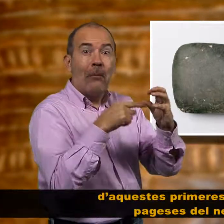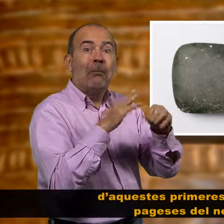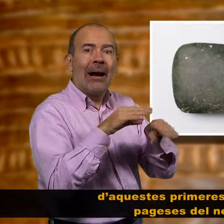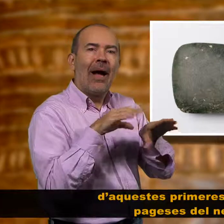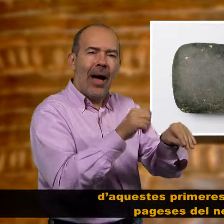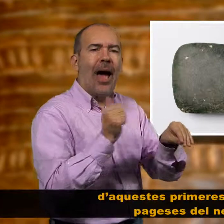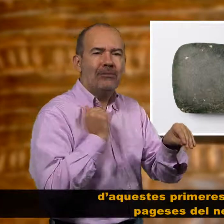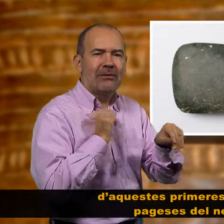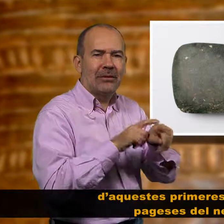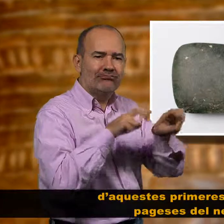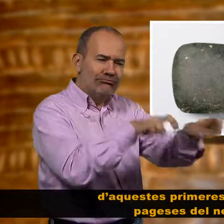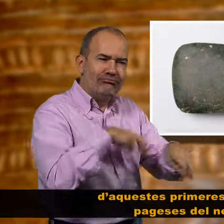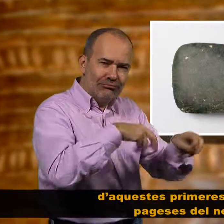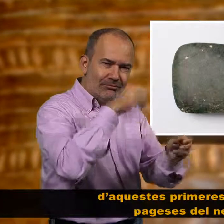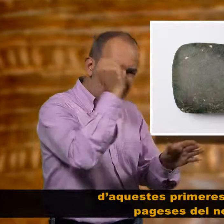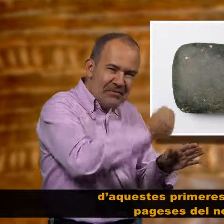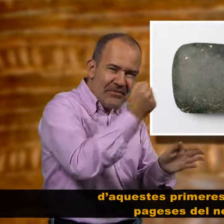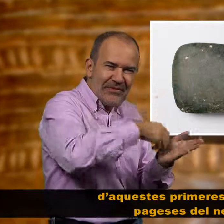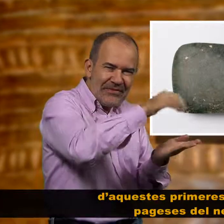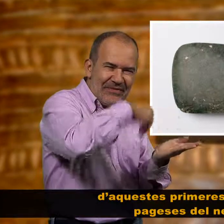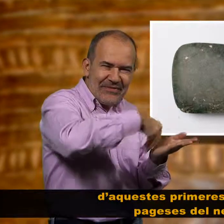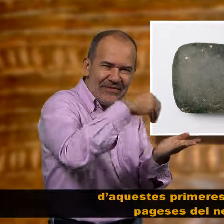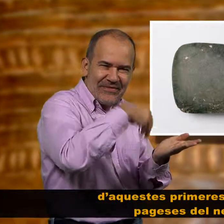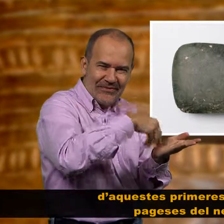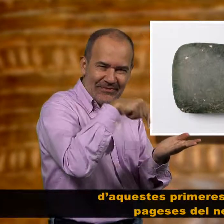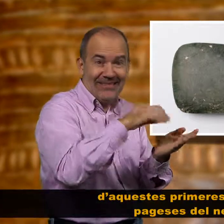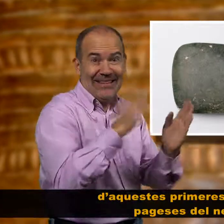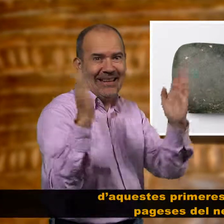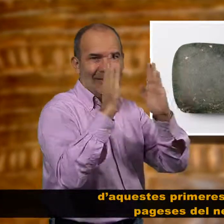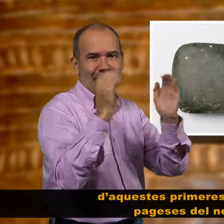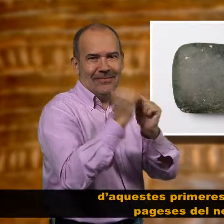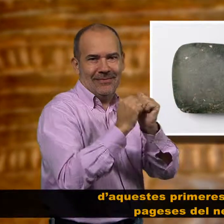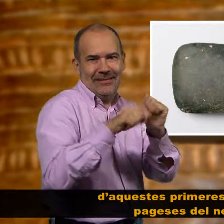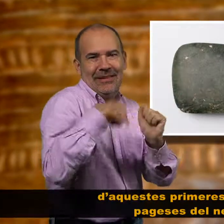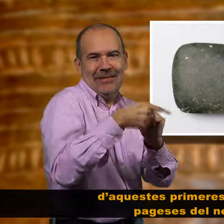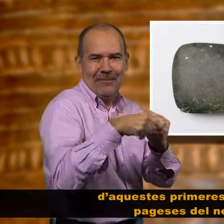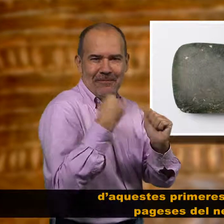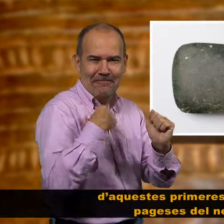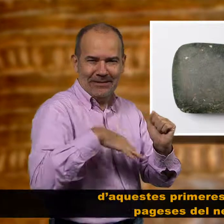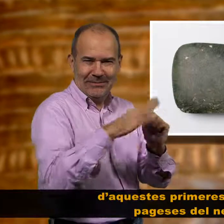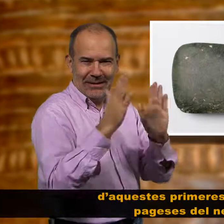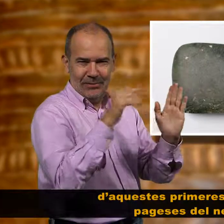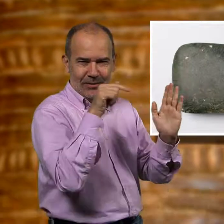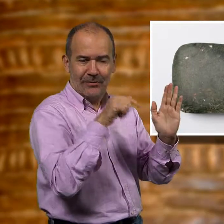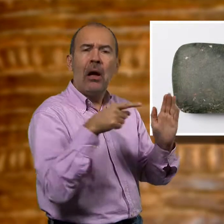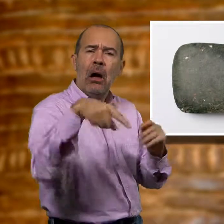Noteu quin tacte més fi i polit el d'aquesta destral que servia per tallar fusta, feta d'una roca molt dura.